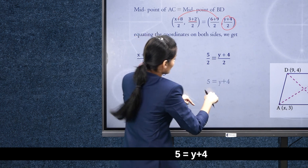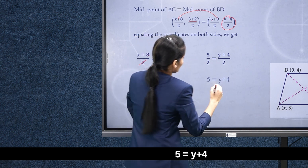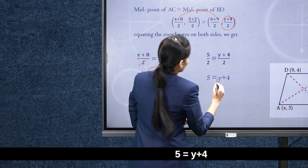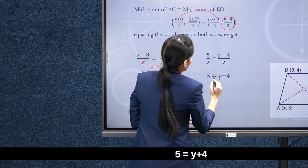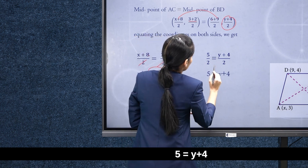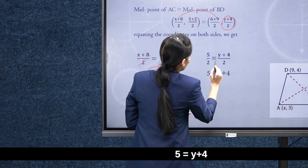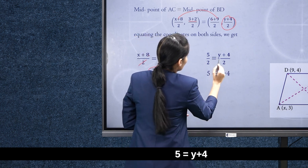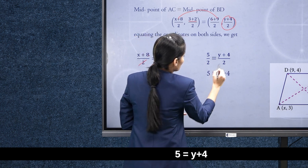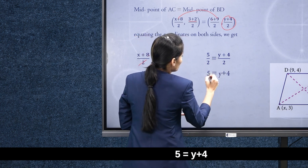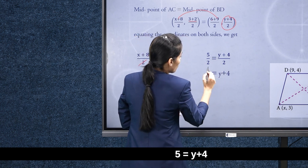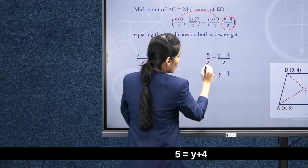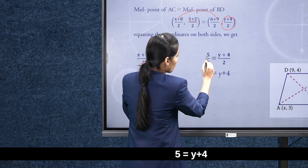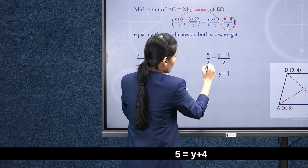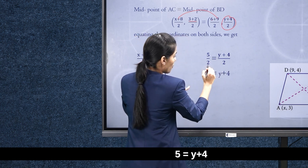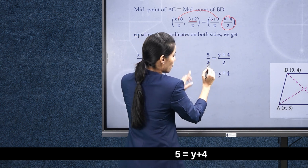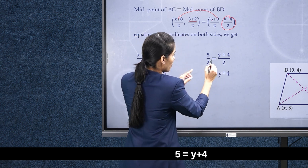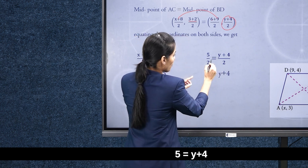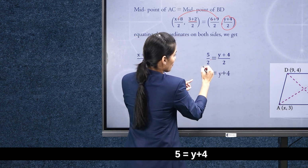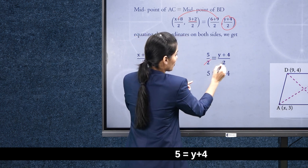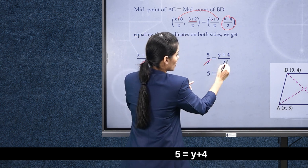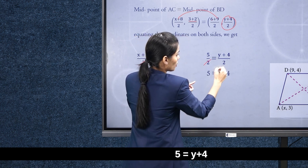5 is equal to y plus 4.